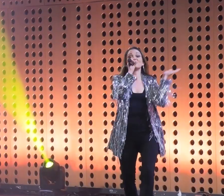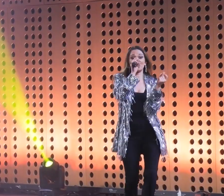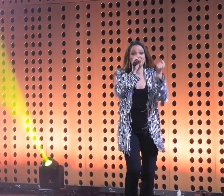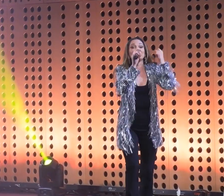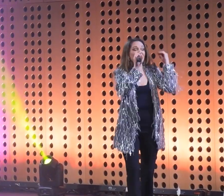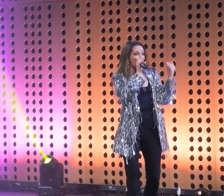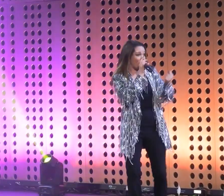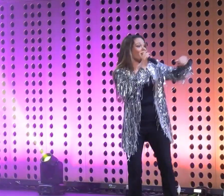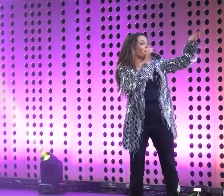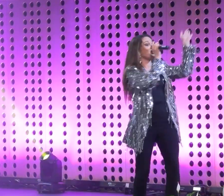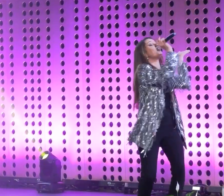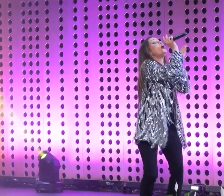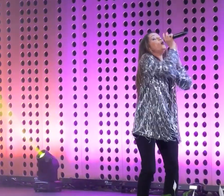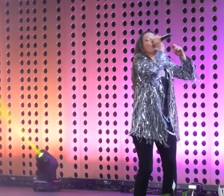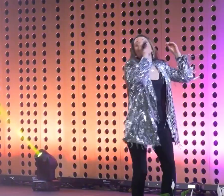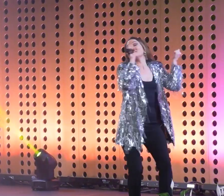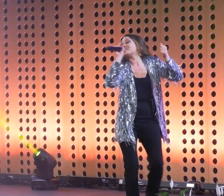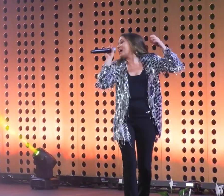Sožitja.